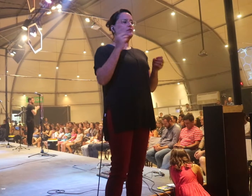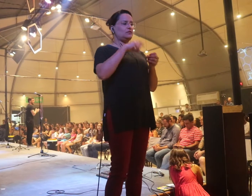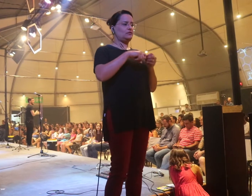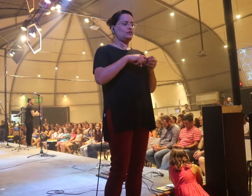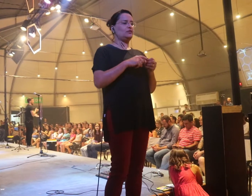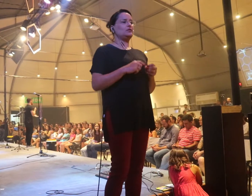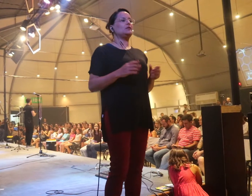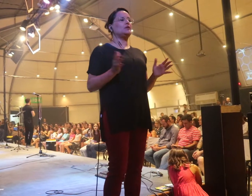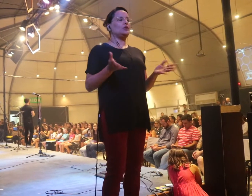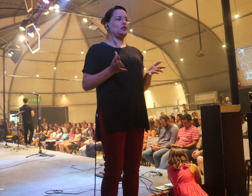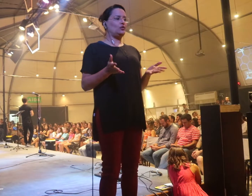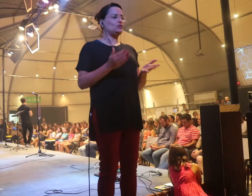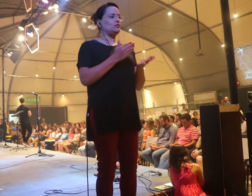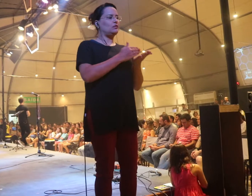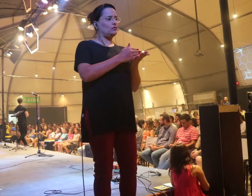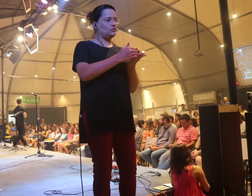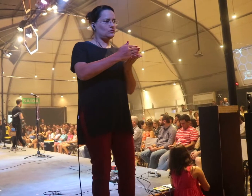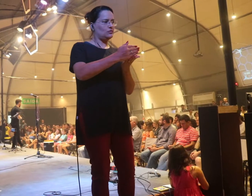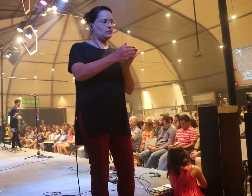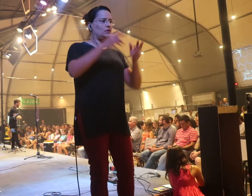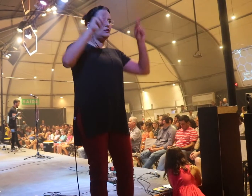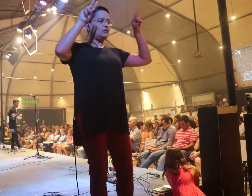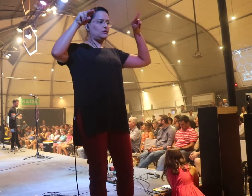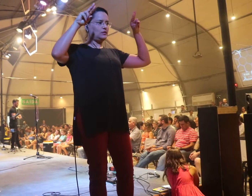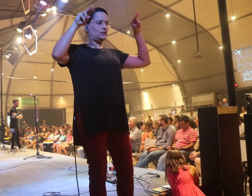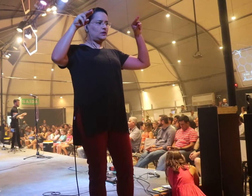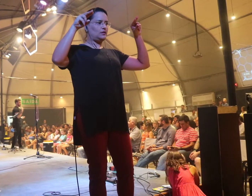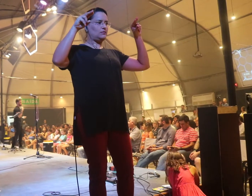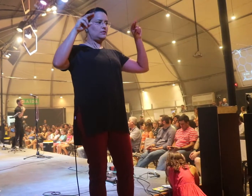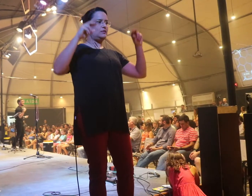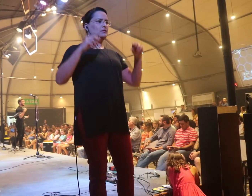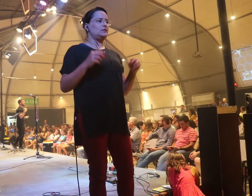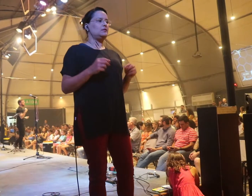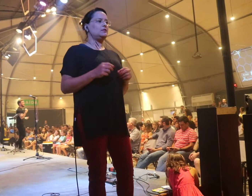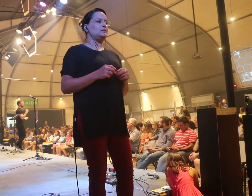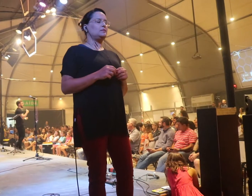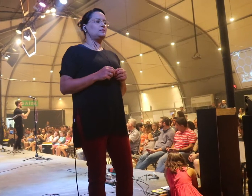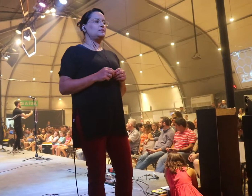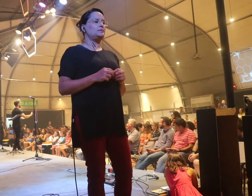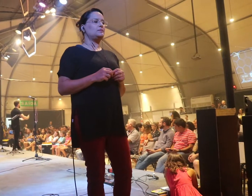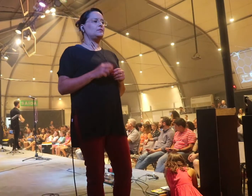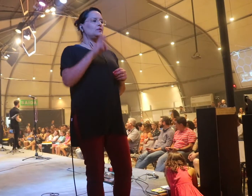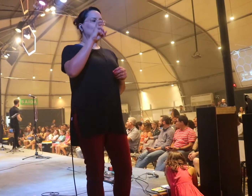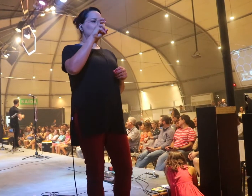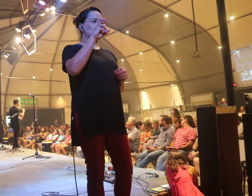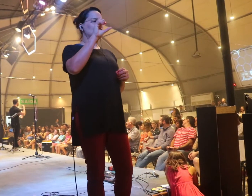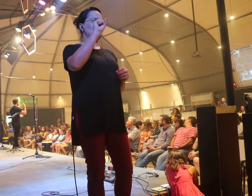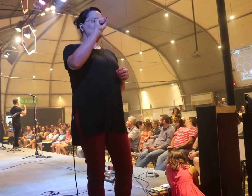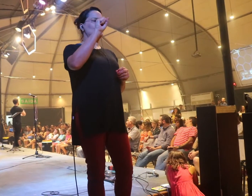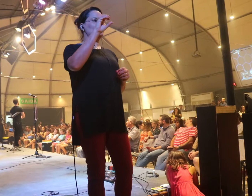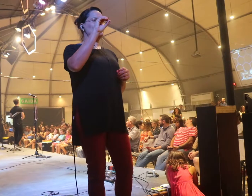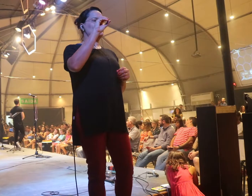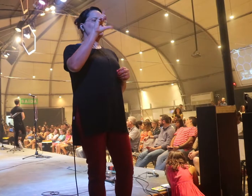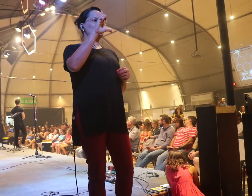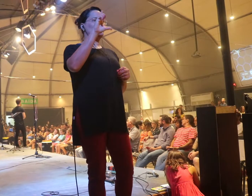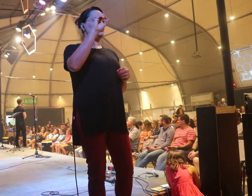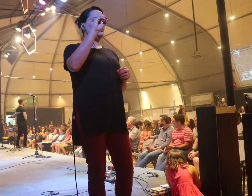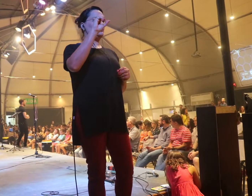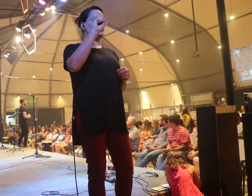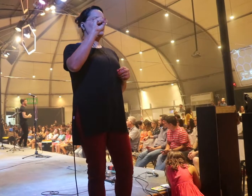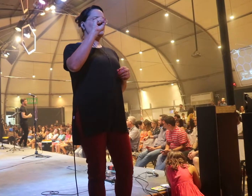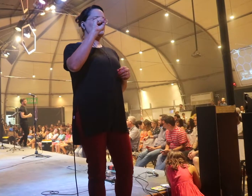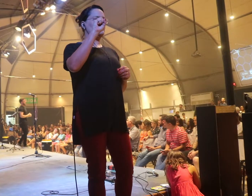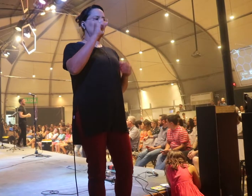hoje a gente vai continuar aquela série de pregações que a gente começou há 2 domingos atrás já, né, dos 5 solas, dos 5 pilares da fé